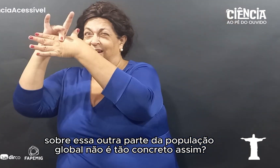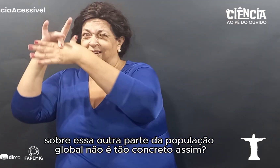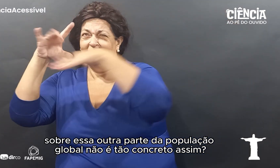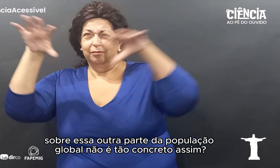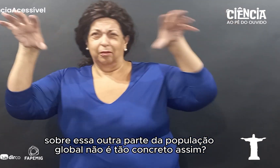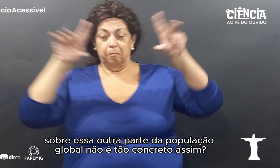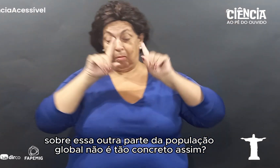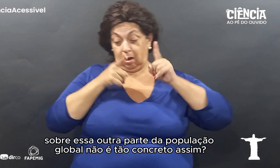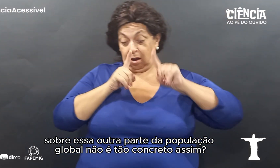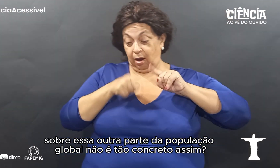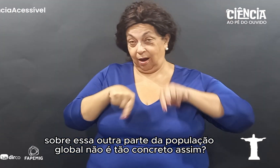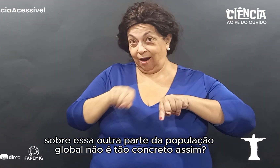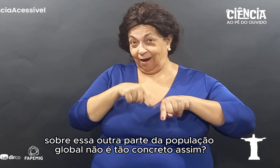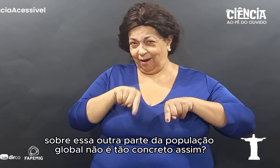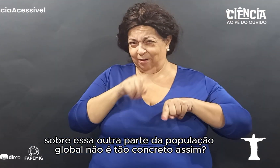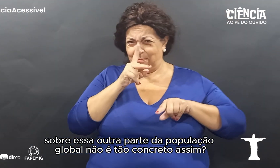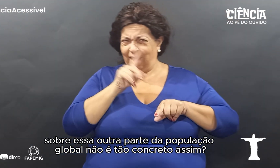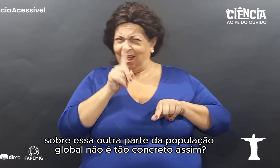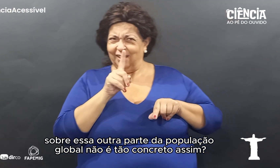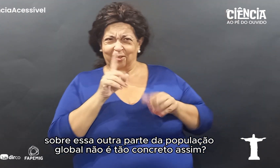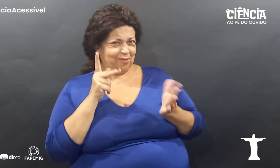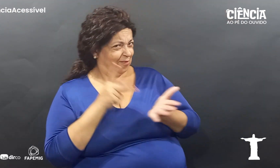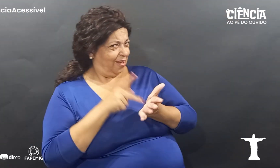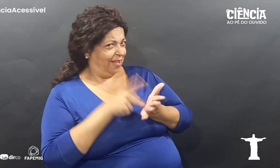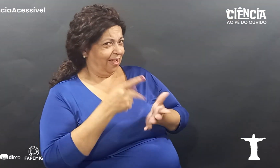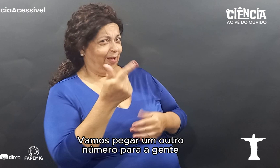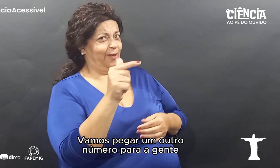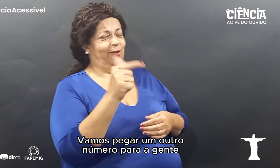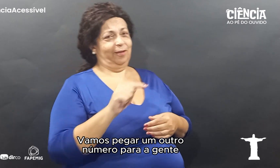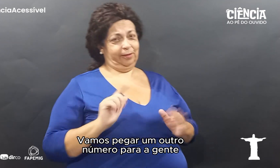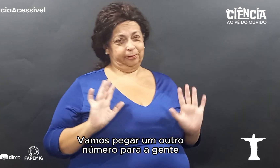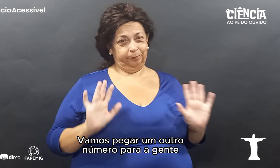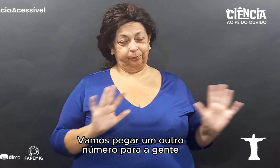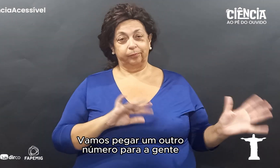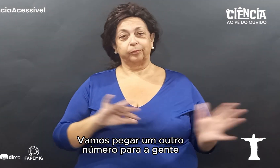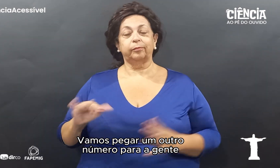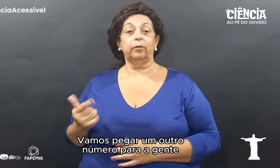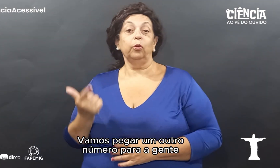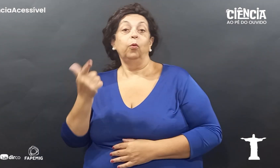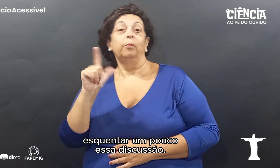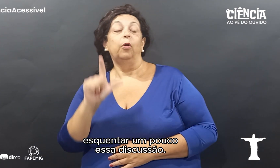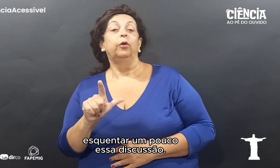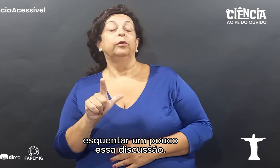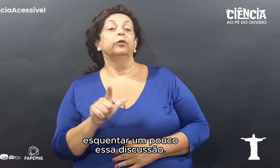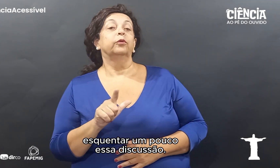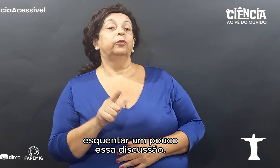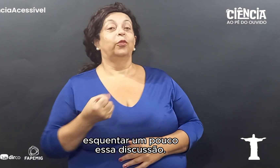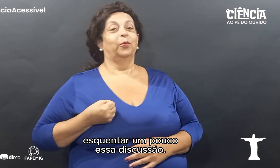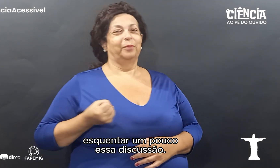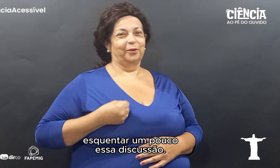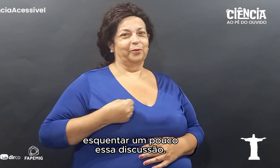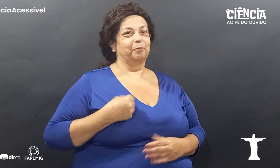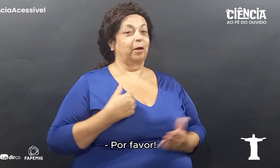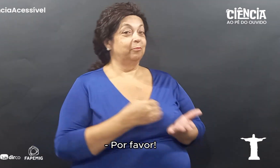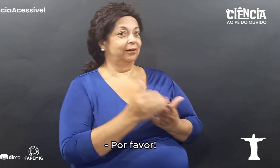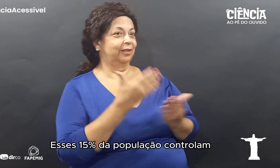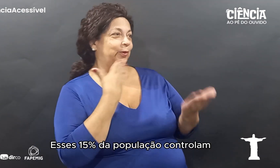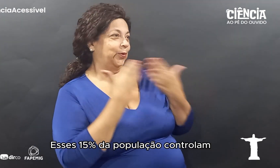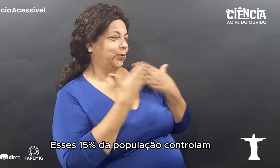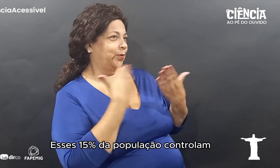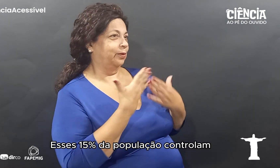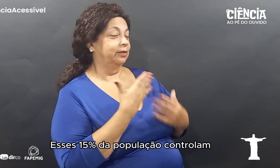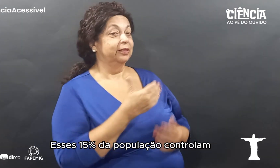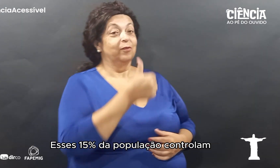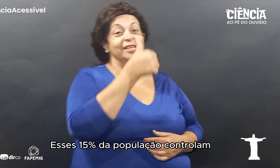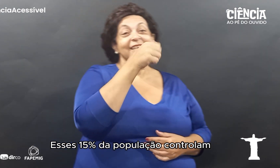parte da população global não é tão concreto assim? Vamos pegar um outro número para a gente esquentar um pouco essa discussão. Por favor.